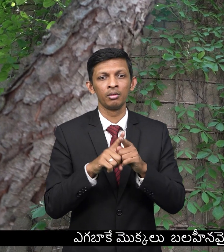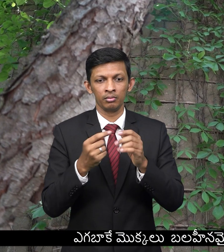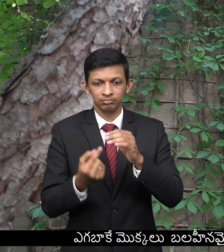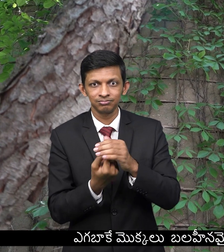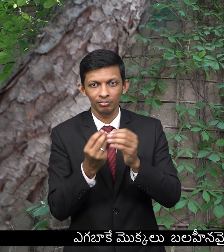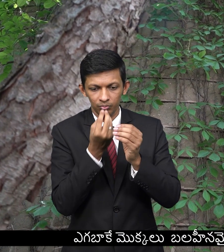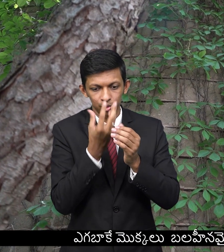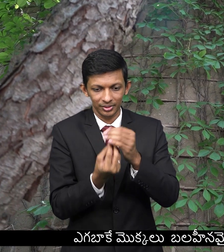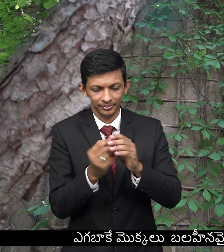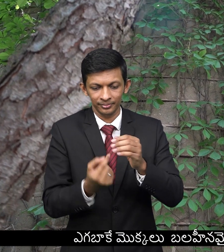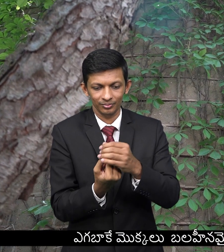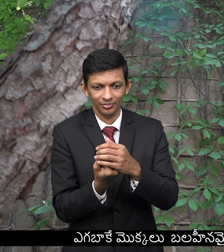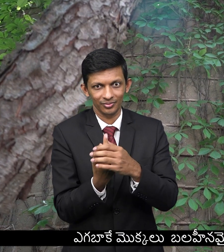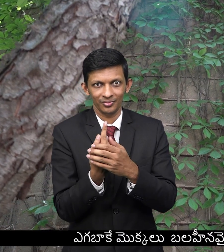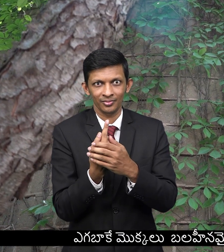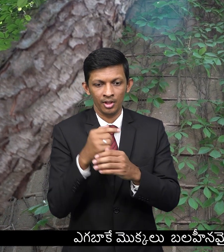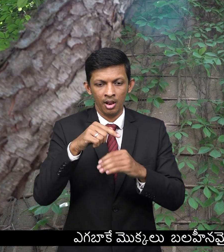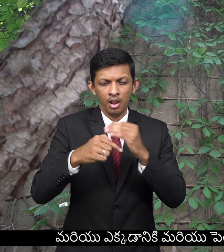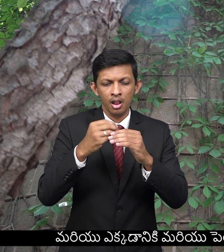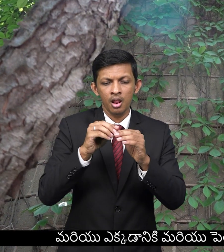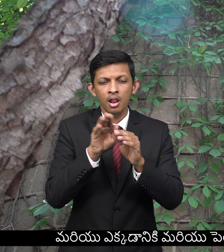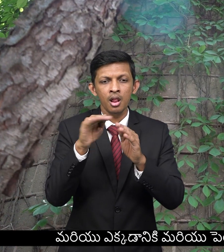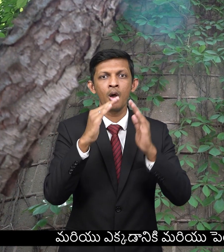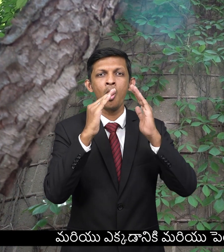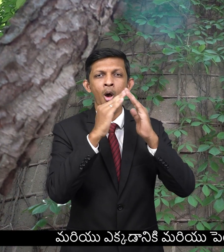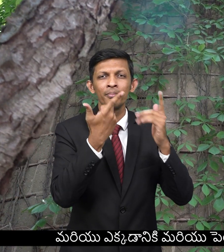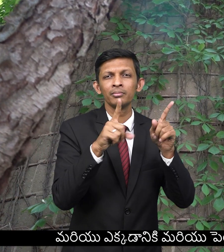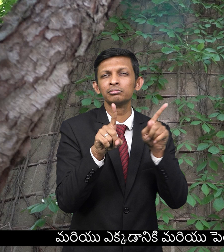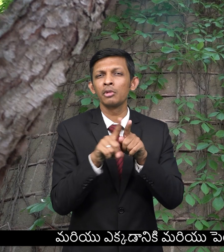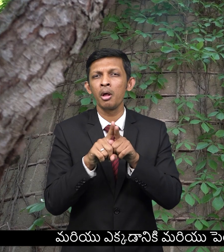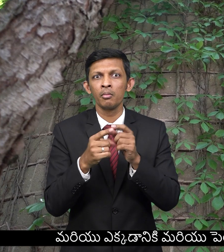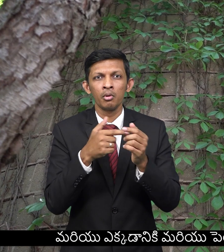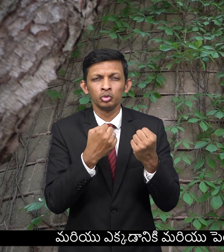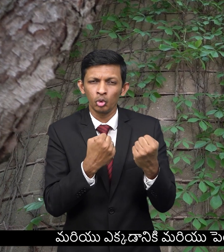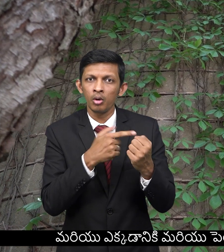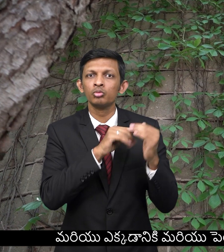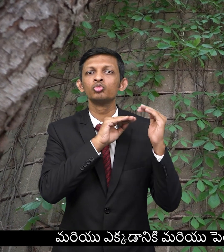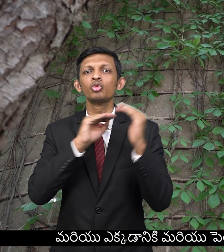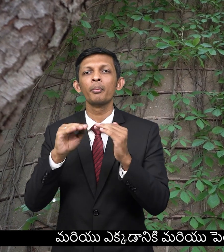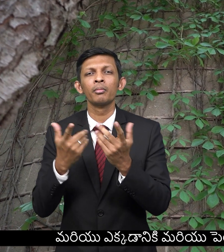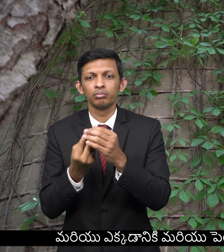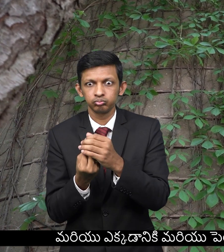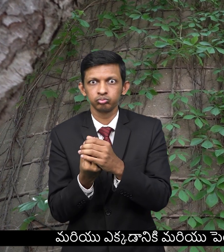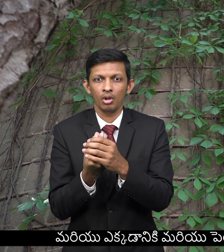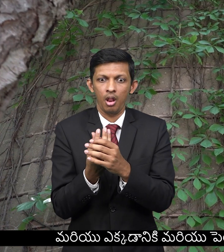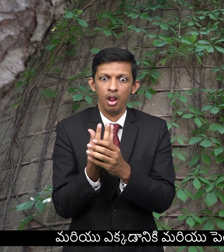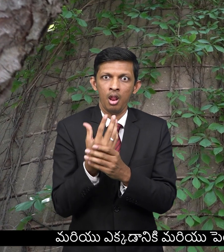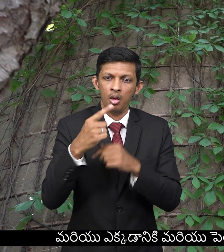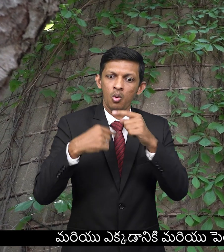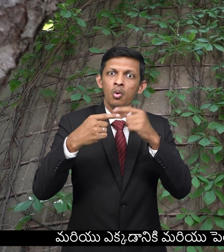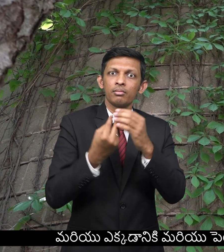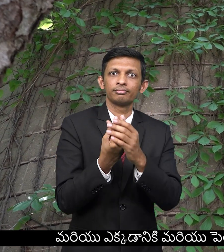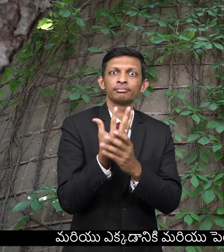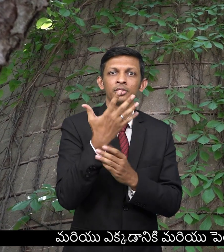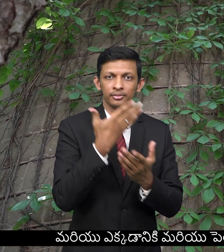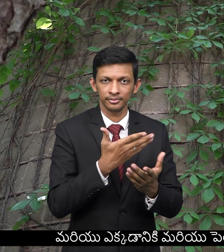ఎగబాగే మొక్కలు బలహీనమైన కాండాలను కలిగి ఉంటాయి మరియు ఎక్కడానికి మరియు పెరగడానికి వారికి మద్దతు అవసరం.